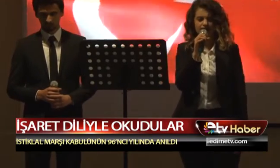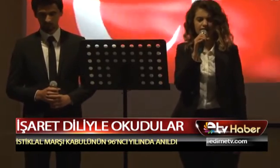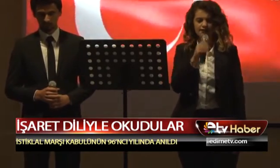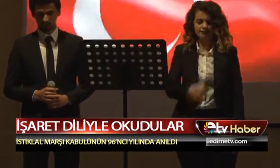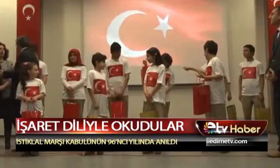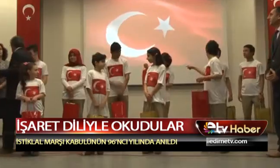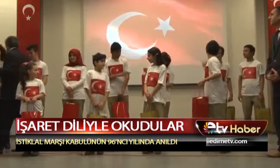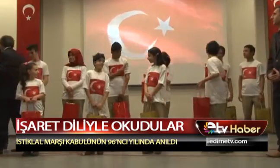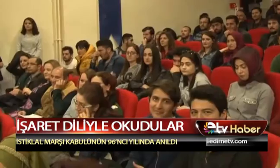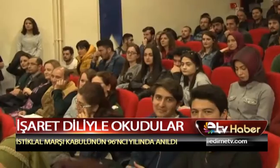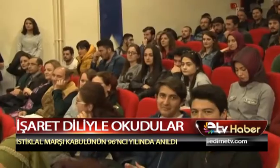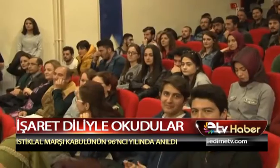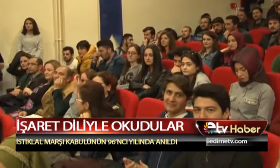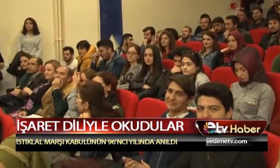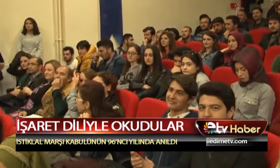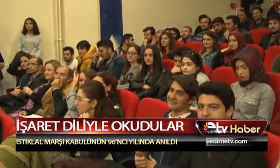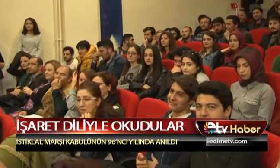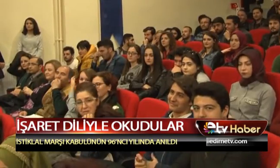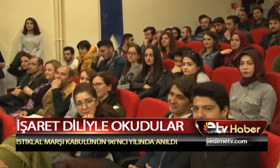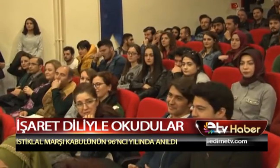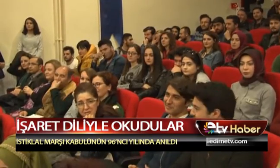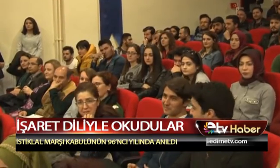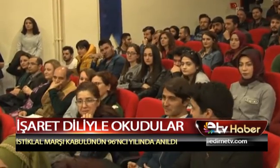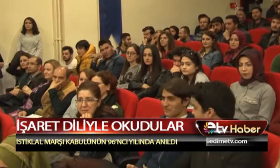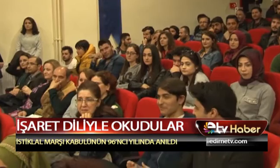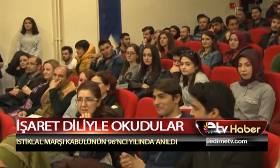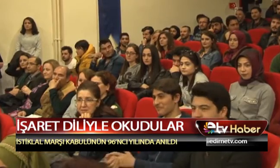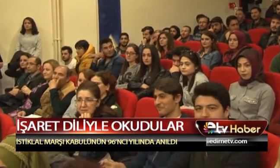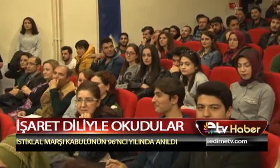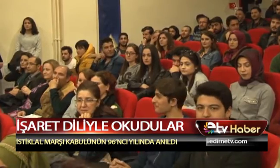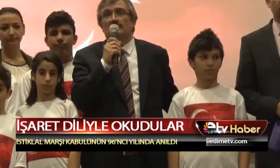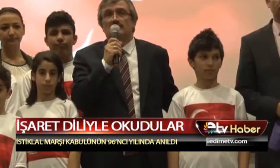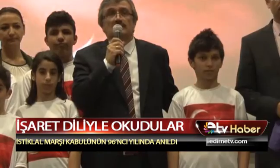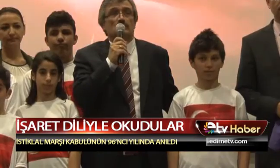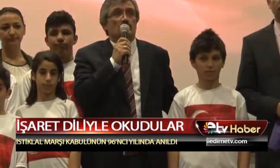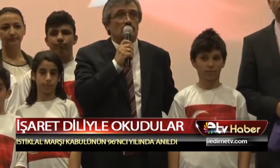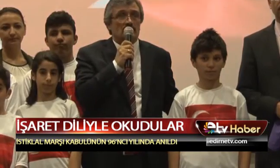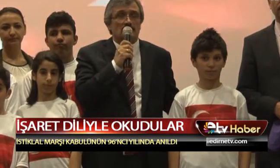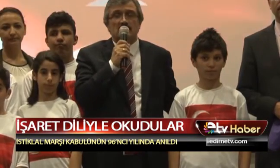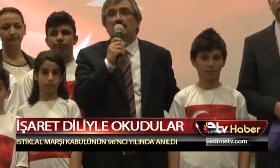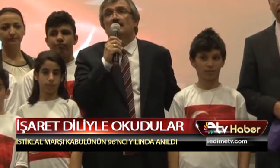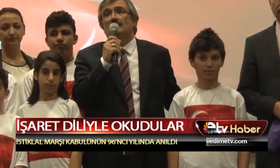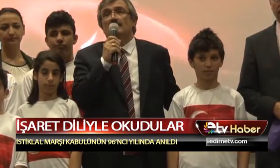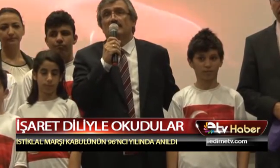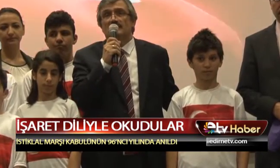istiklal. Rektör yardımcısı Profesör Doktor Mümin Şahin ve Dekan Profesör Doktor Rıdvan Canım, programda sahne